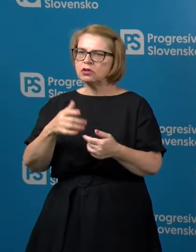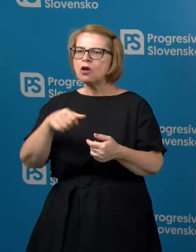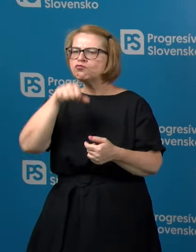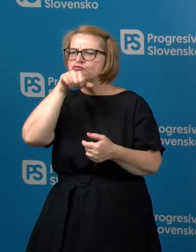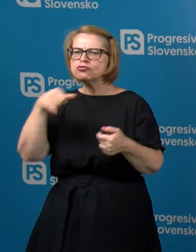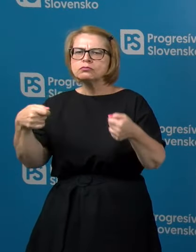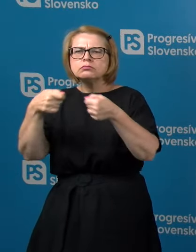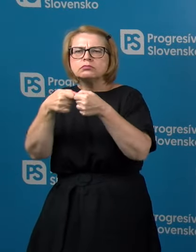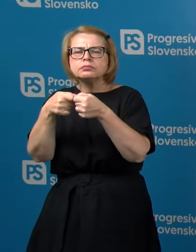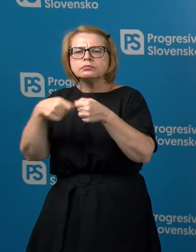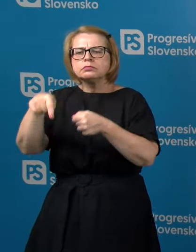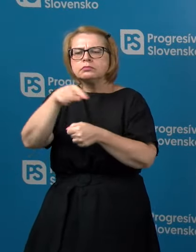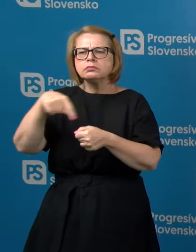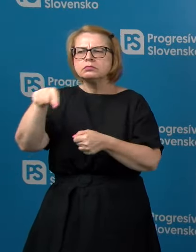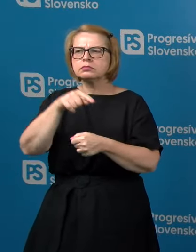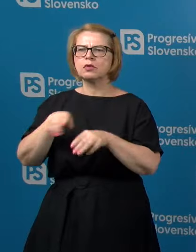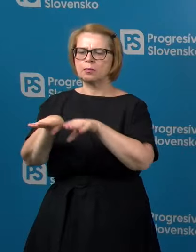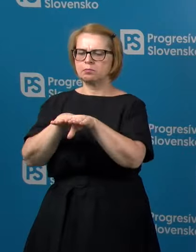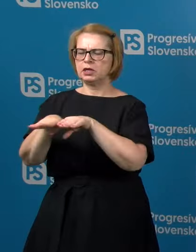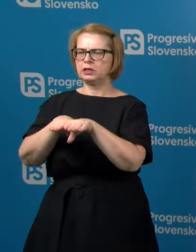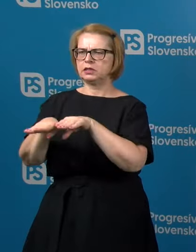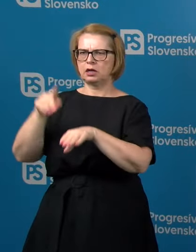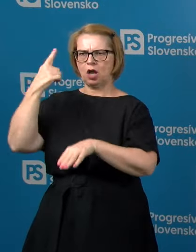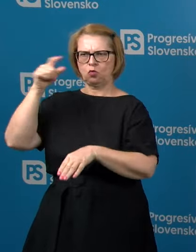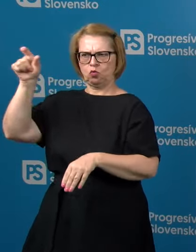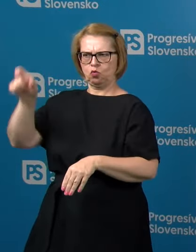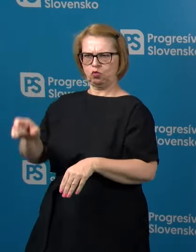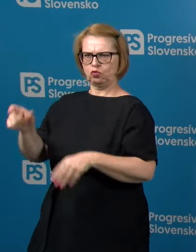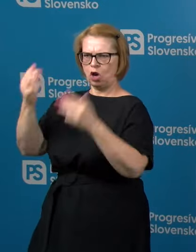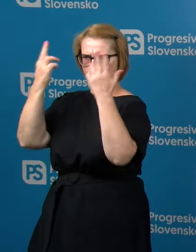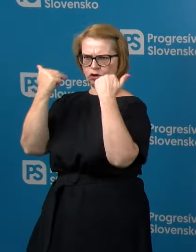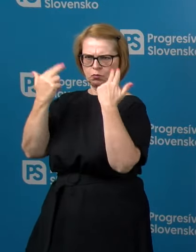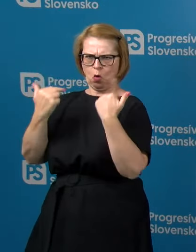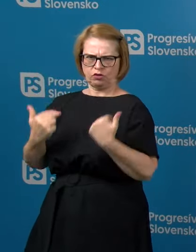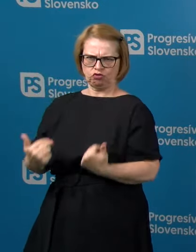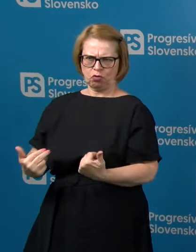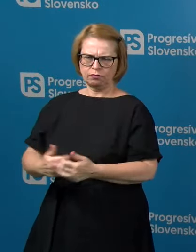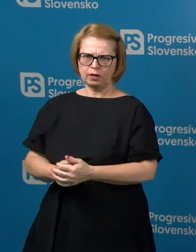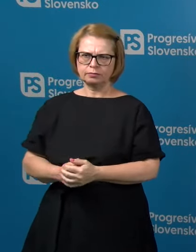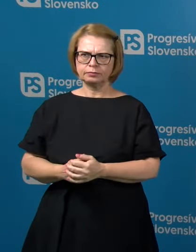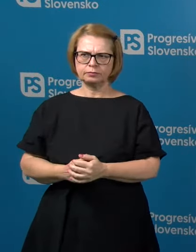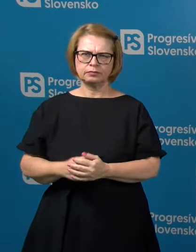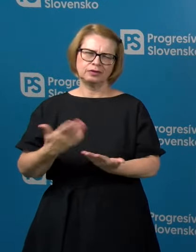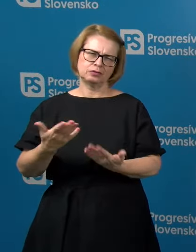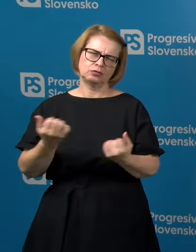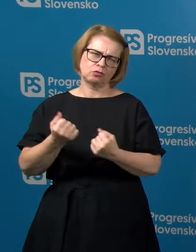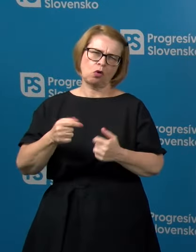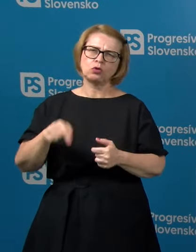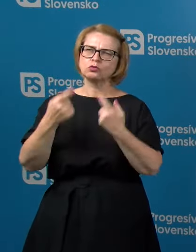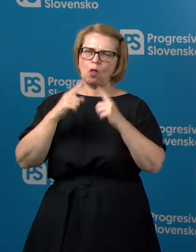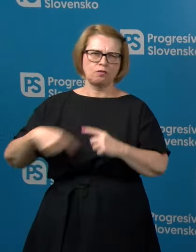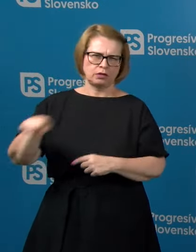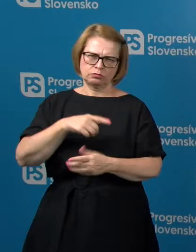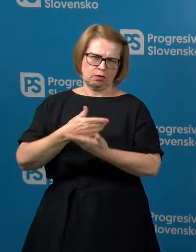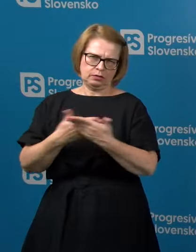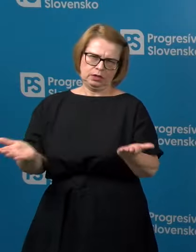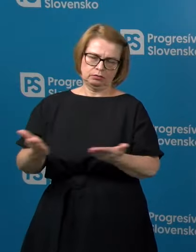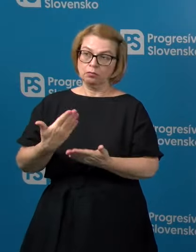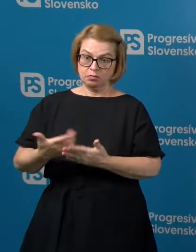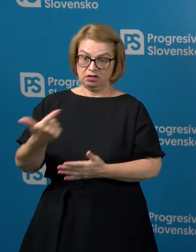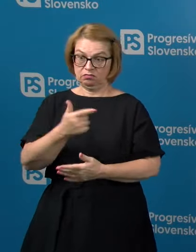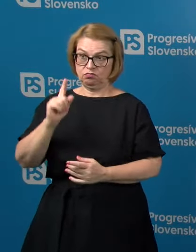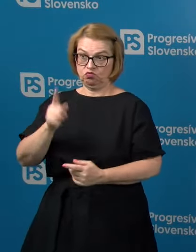bezvýhradnými fanúšikmi pani ministerky Šimkovičovej. A to zase, povedzme si pravdu, na Slovensku nie je skoro nikto. A preto museli